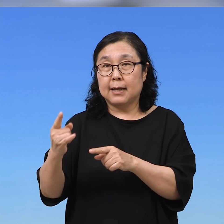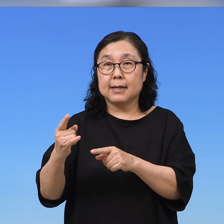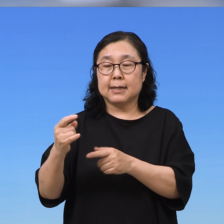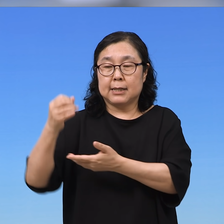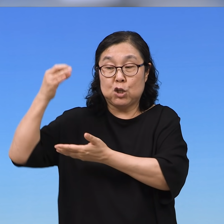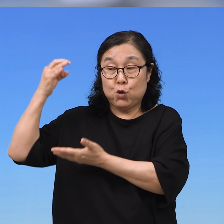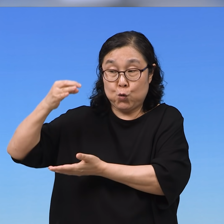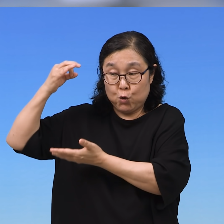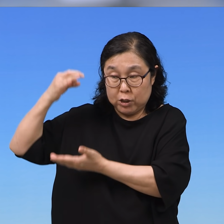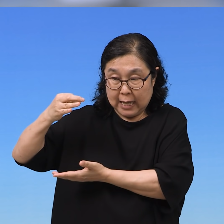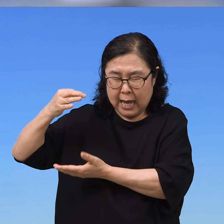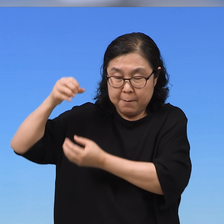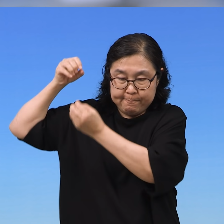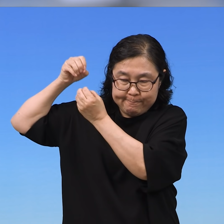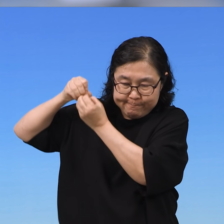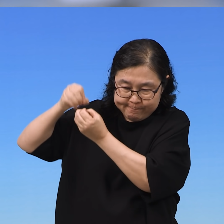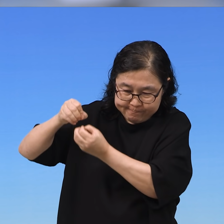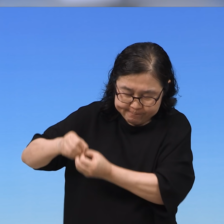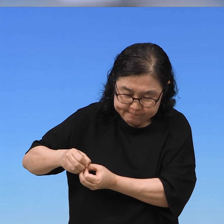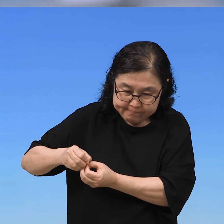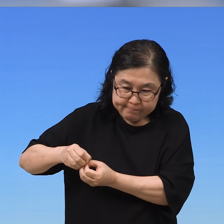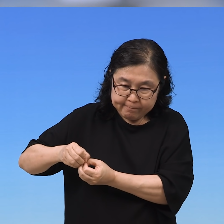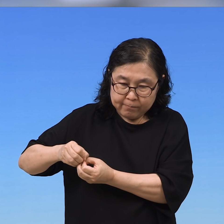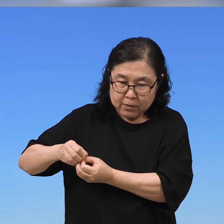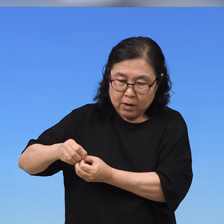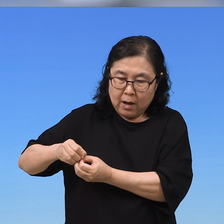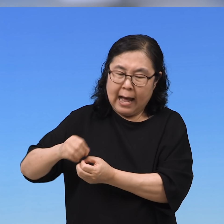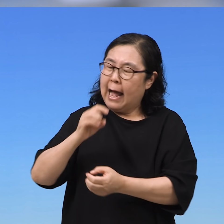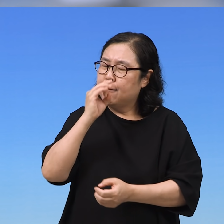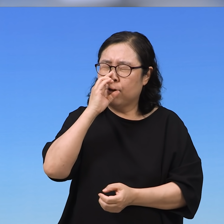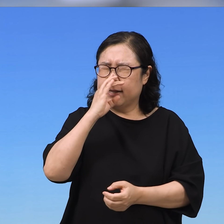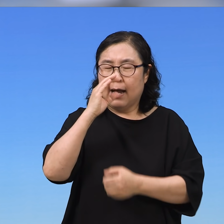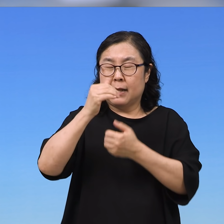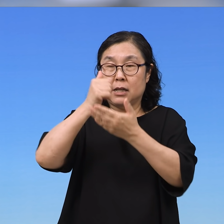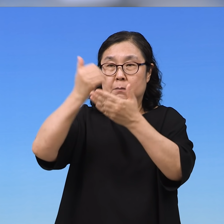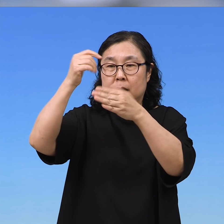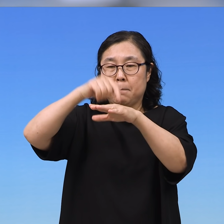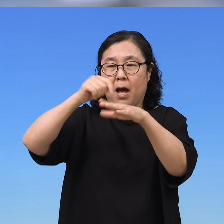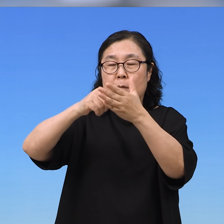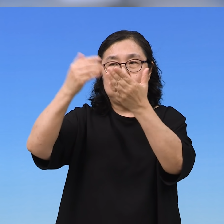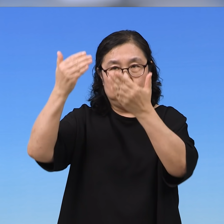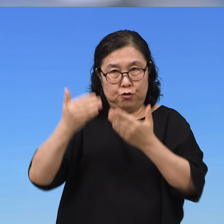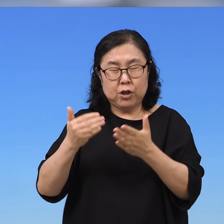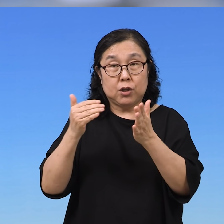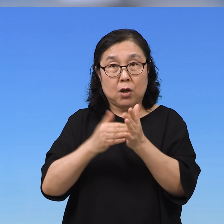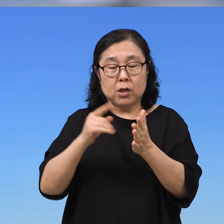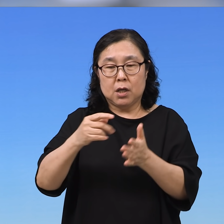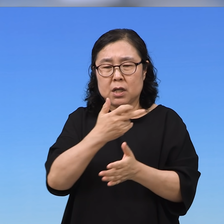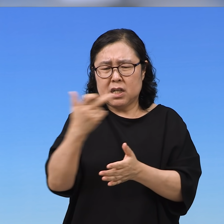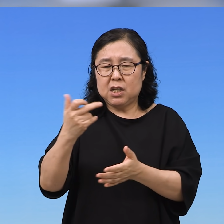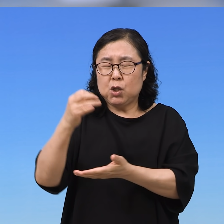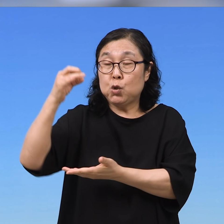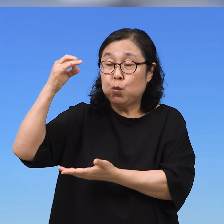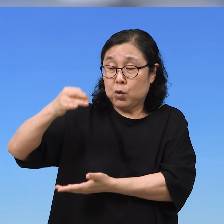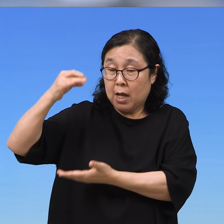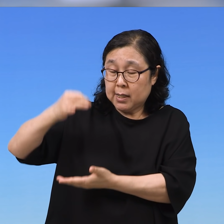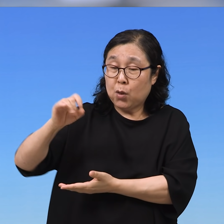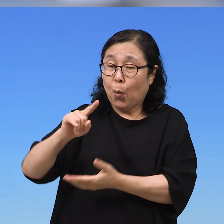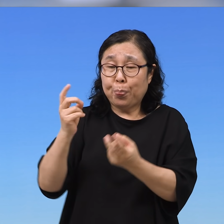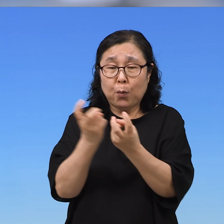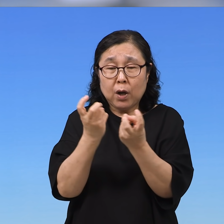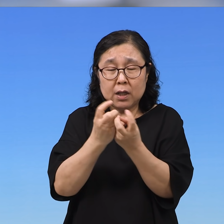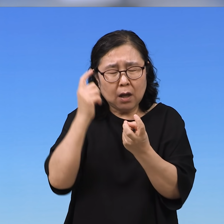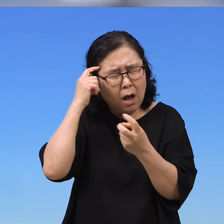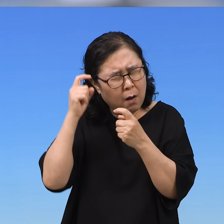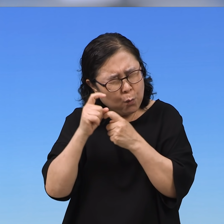자녀들한테 이 큰 돈을 물려주는 건 안 된다는 마음을 하나님이 주셔가지고 그래서 이제 이걸 어떻게 해야 되나